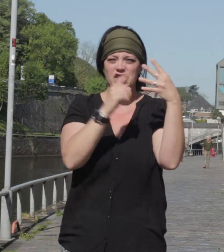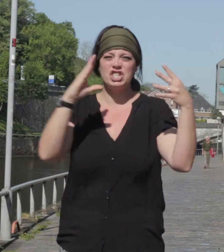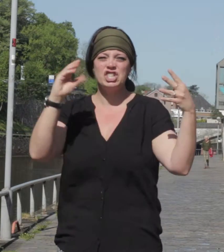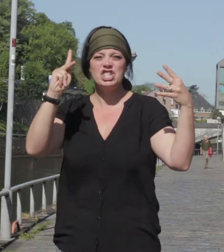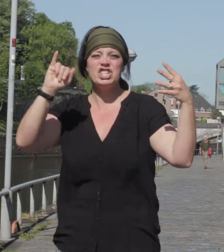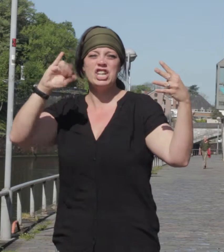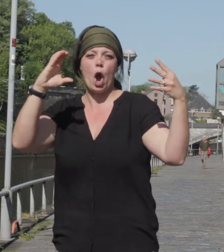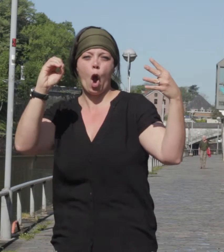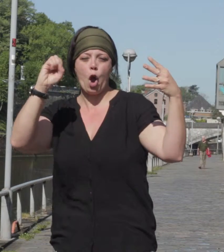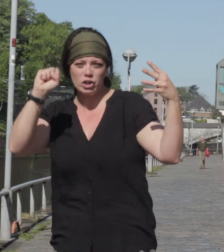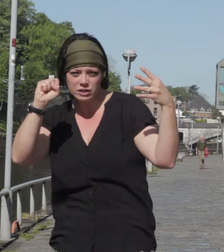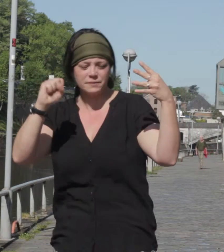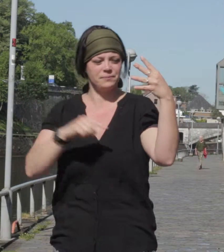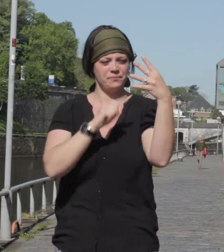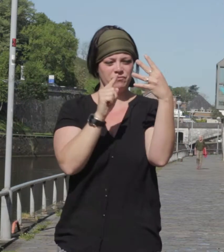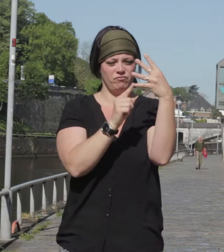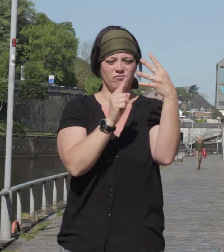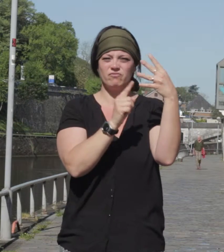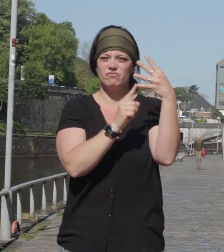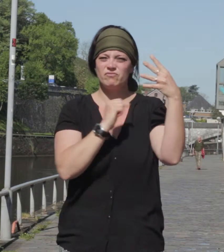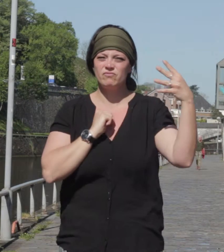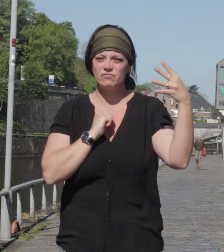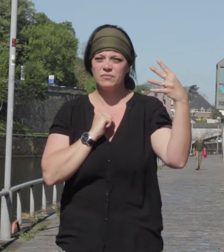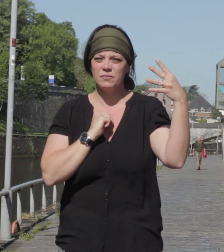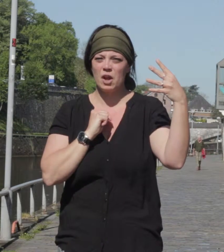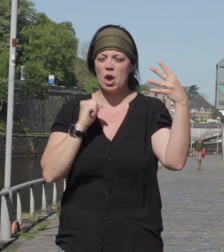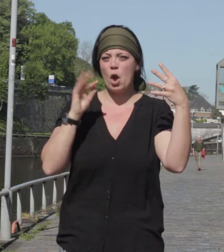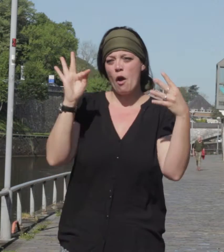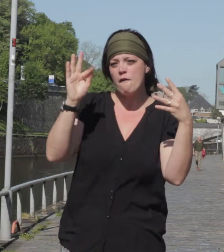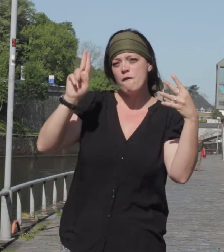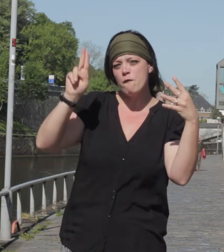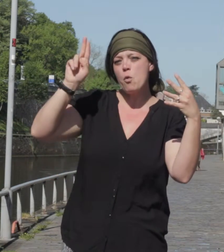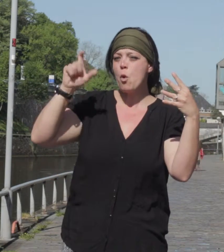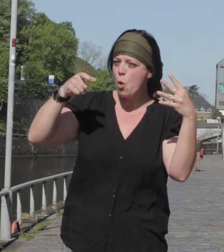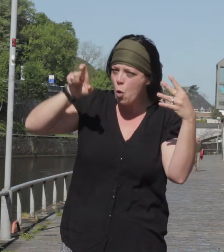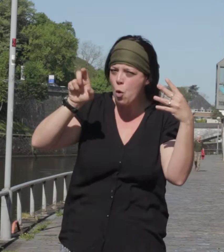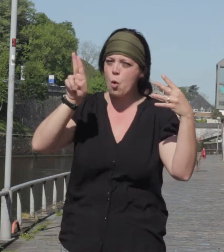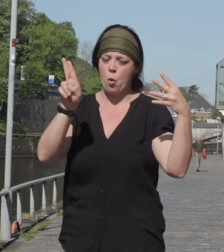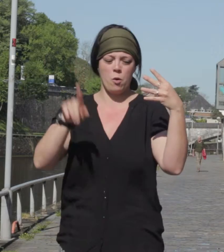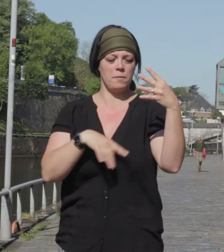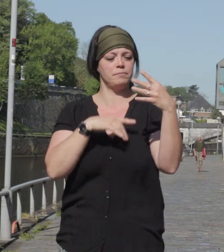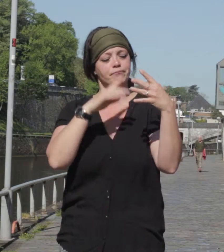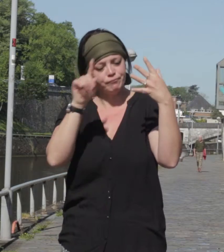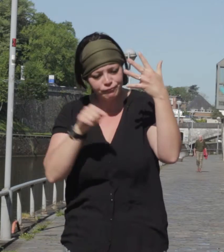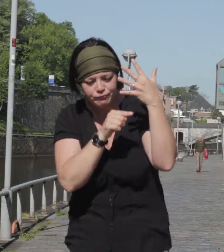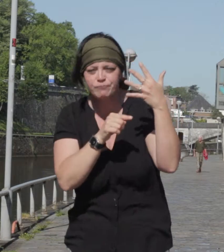Simendez. À 14h50, Fugu Mango. À 16h30,